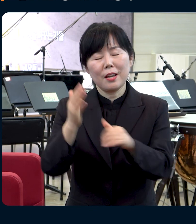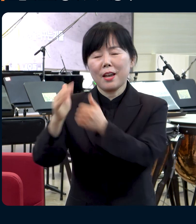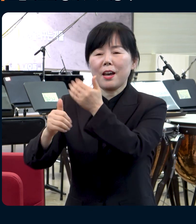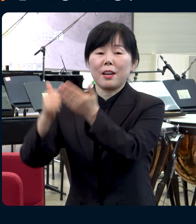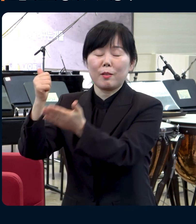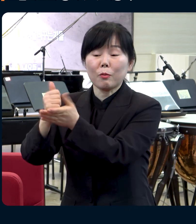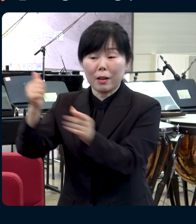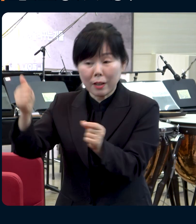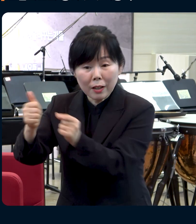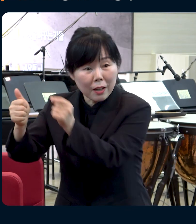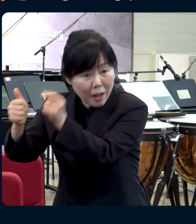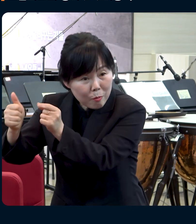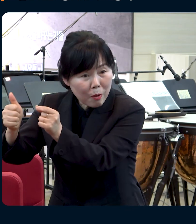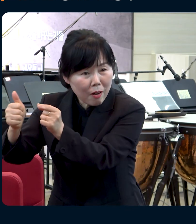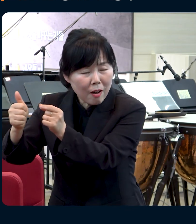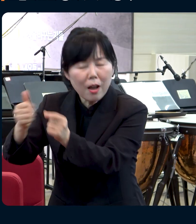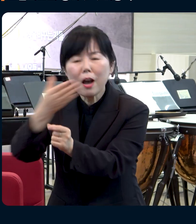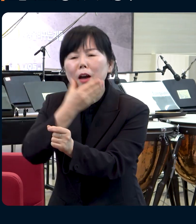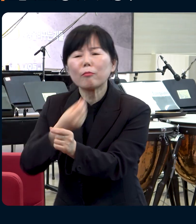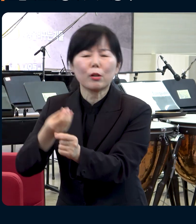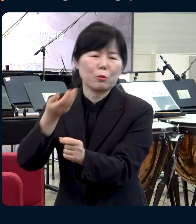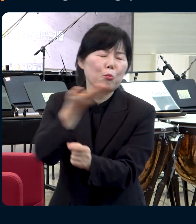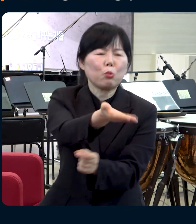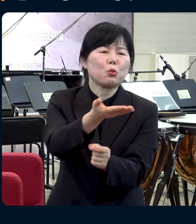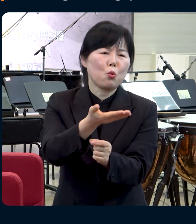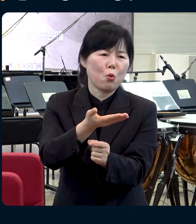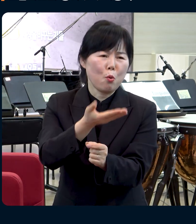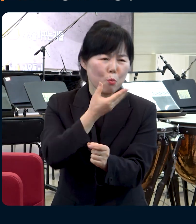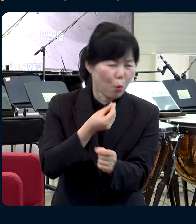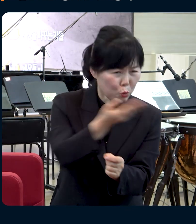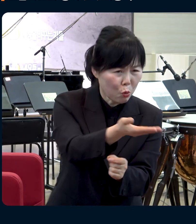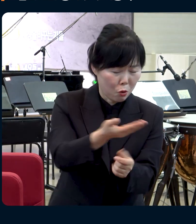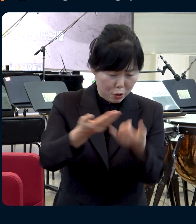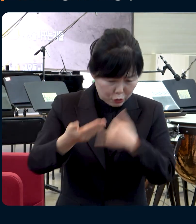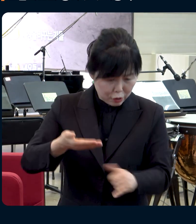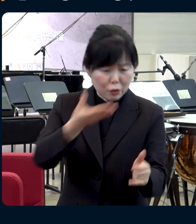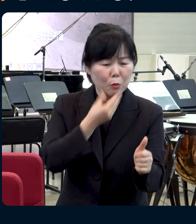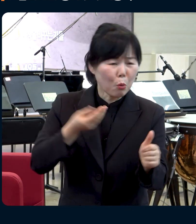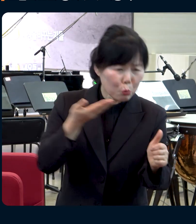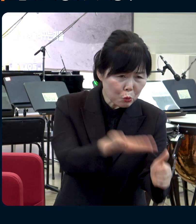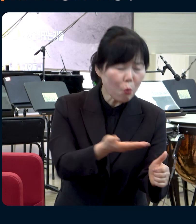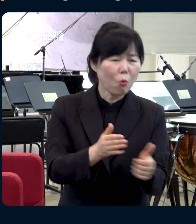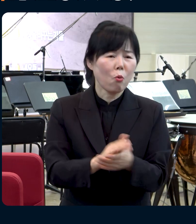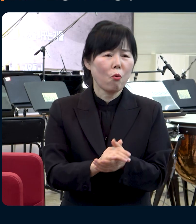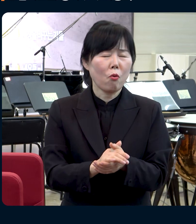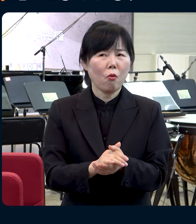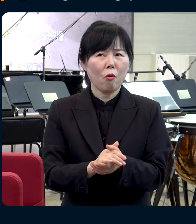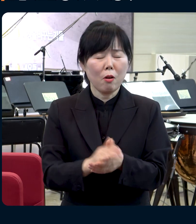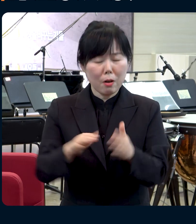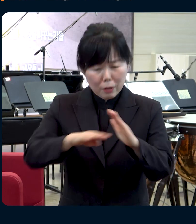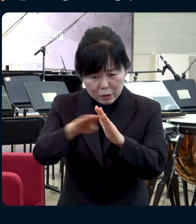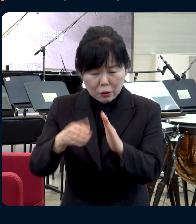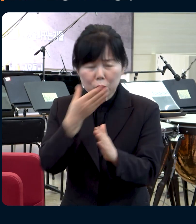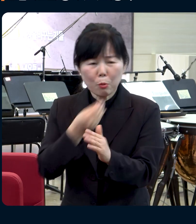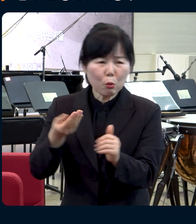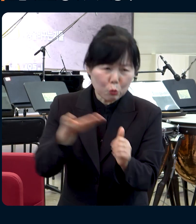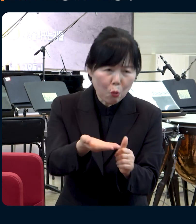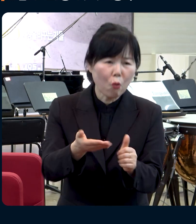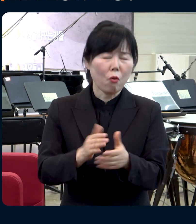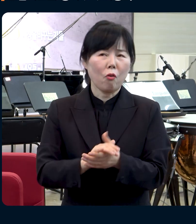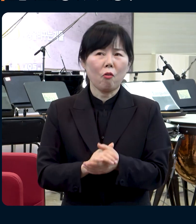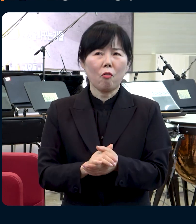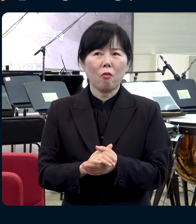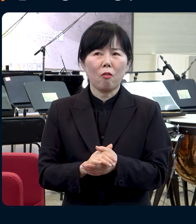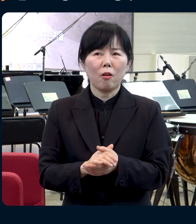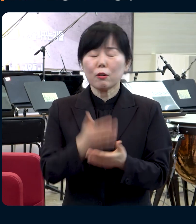그냥 어떻게 하든지 막 여러분 복 주고 싶어서, 여러분 가정에 복 주고 싶어서, 자녀에게 복 주고 싶어서, 여러분 우리 하나님은 너무너무 막 이루신 분이에요. 따라 중요한